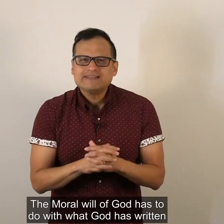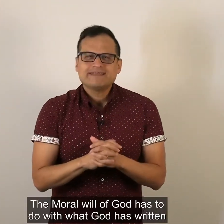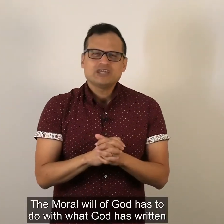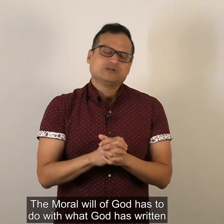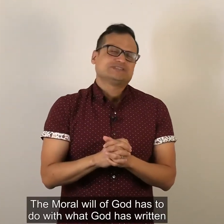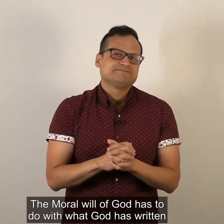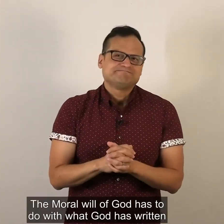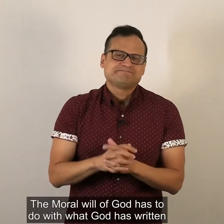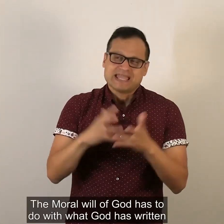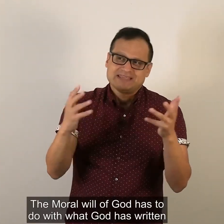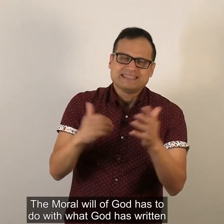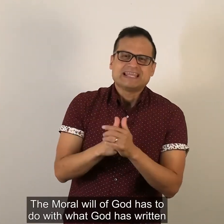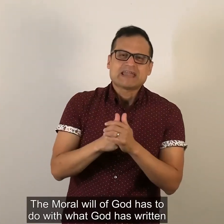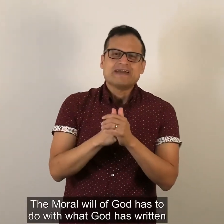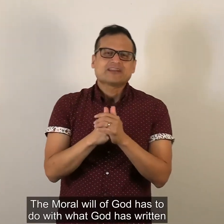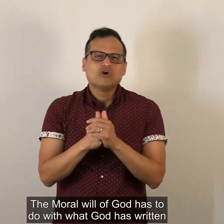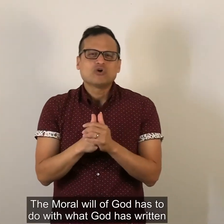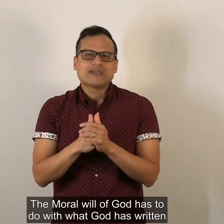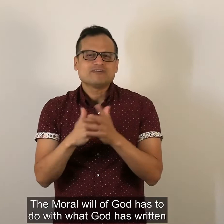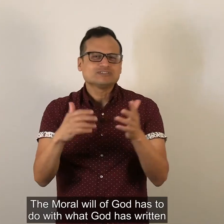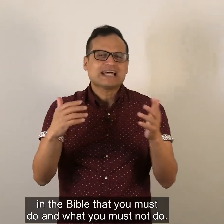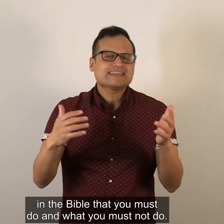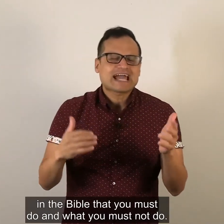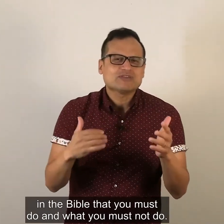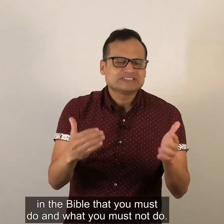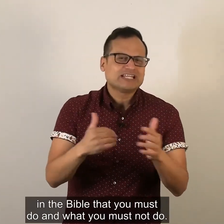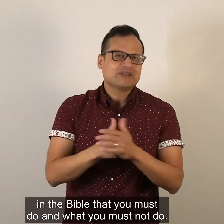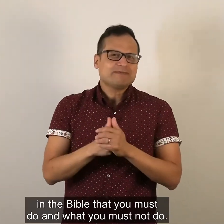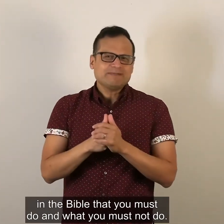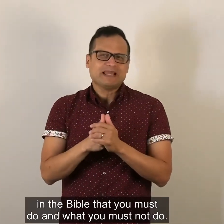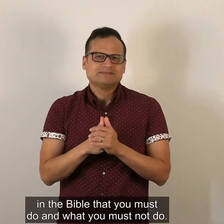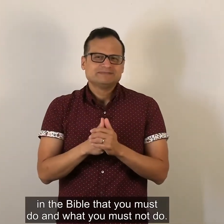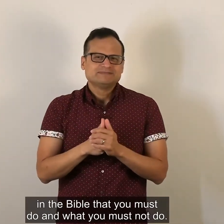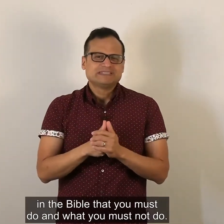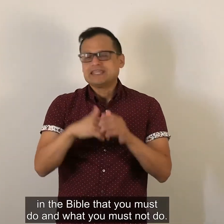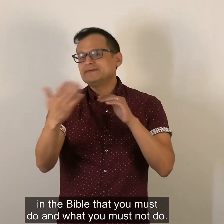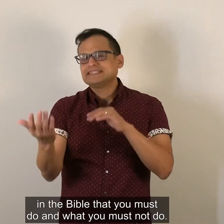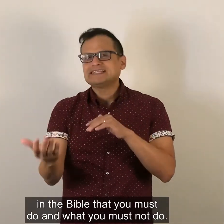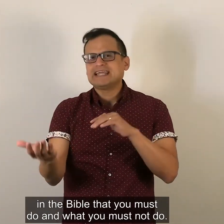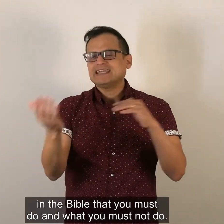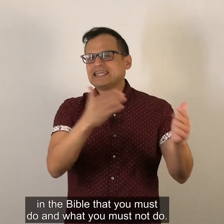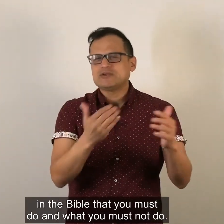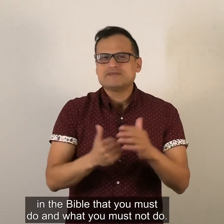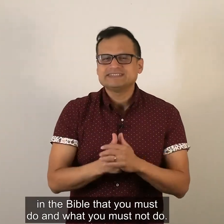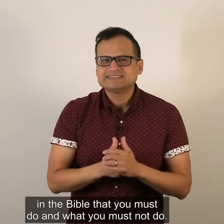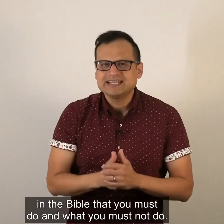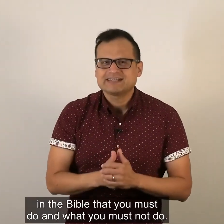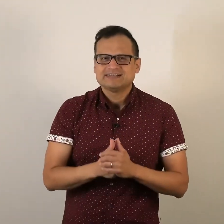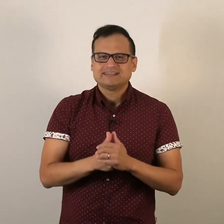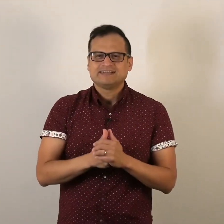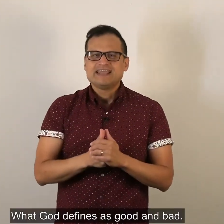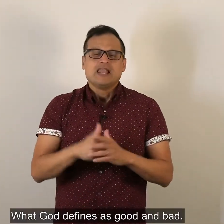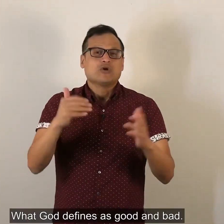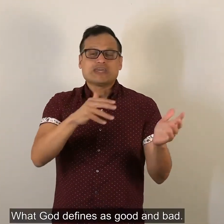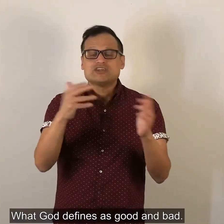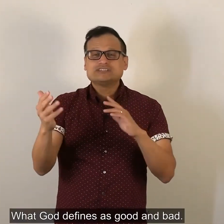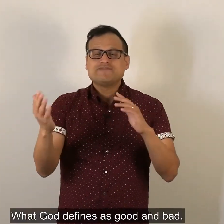de Dios tiene que ver con lo que Dios ha dejado escrito en la Biblia, qué debes hacer y qué no debes hacer. Lo que Dios define